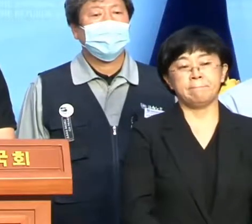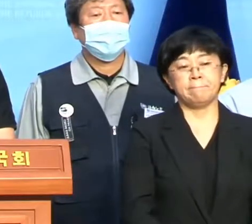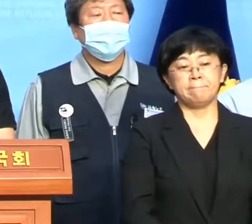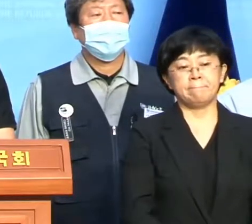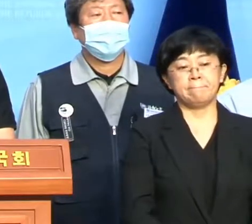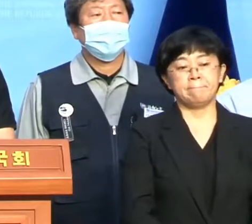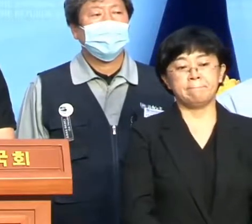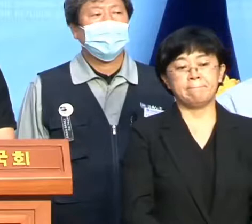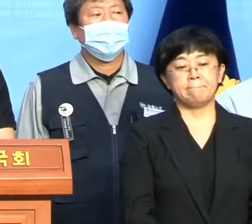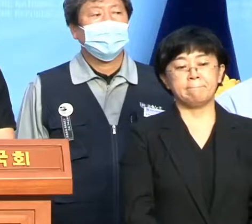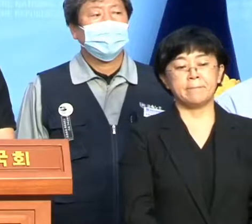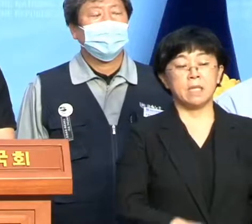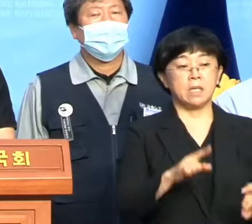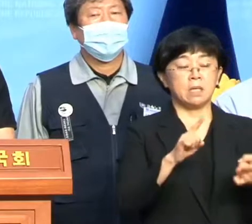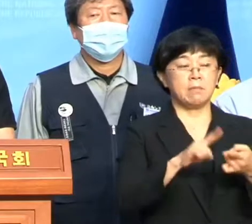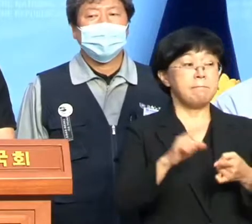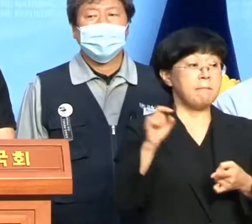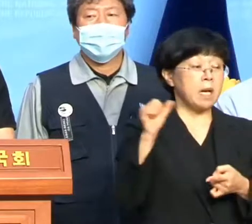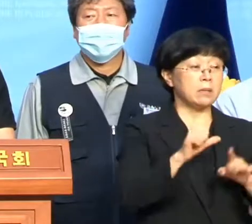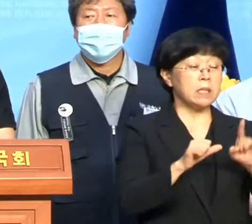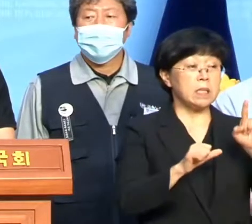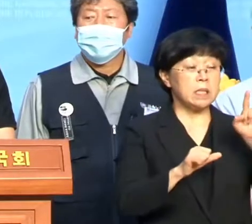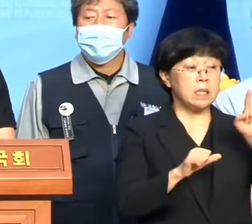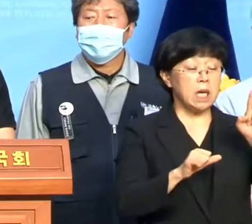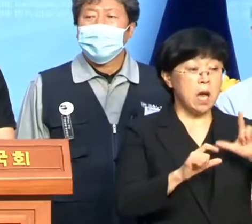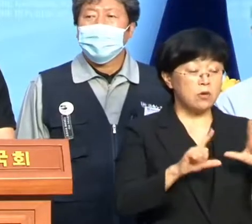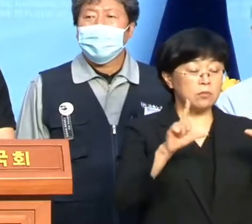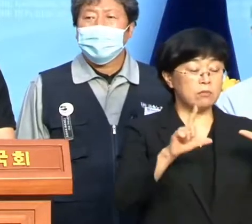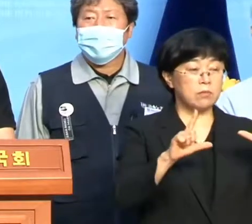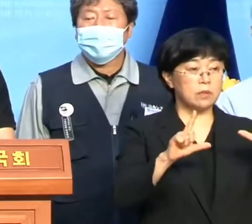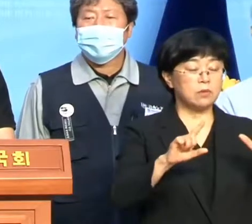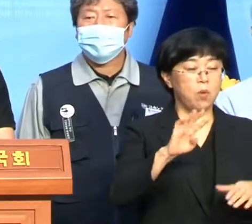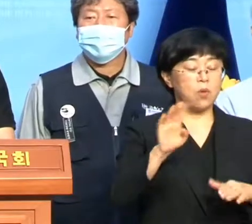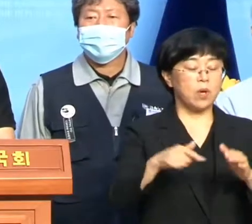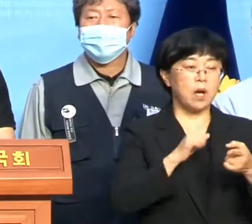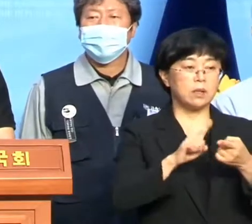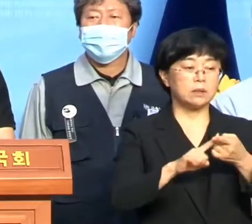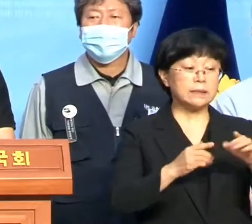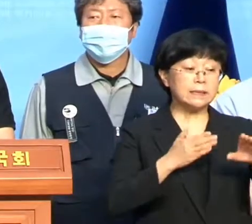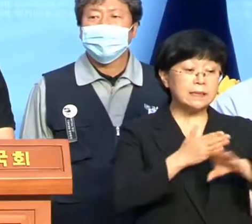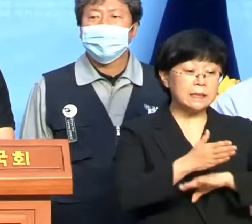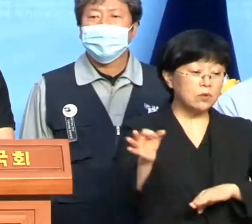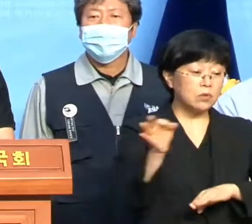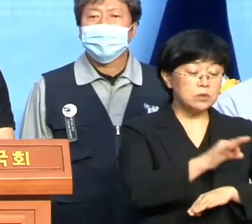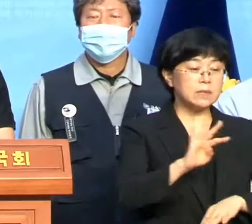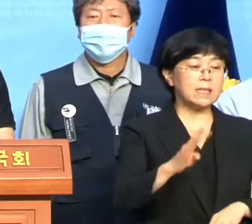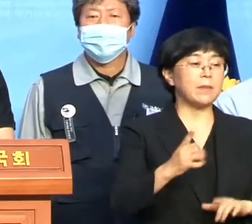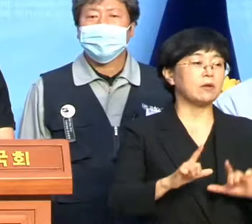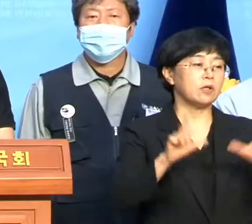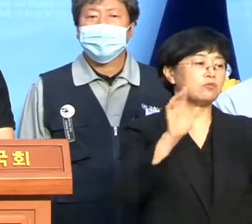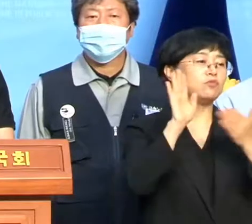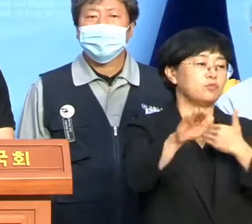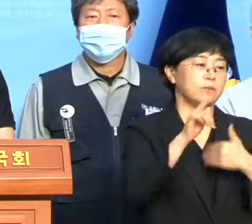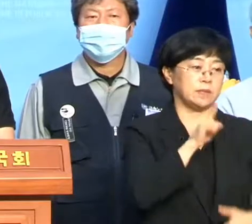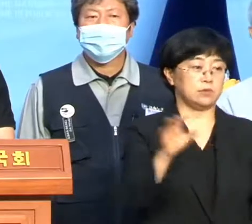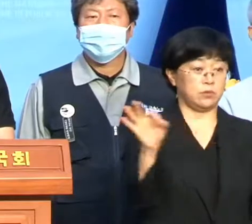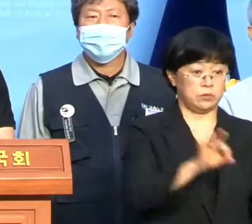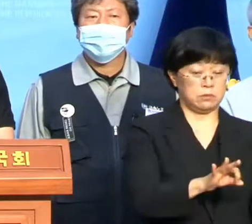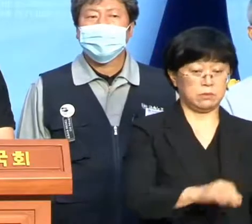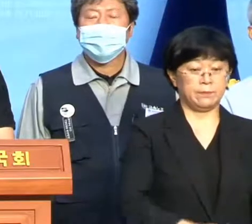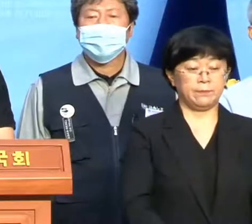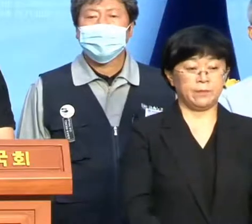빠르면 1일 늦은 곳은 400 일이 넘어서야 기성 검을 지급 받았다